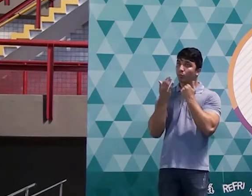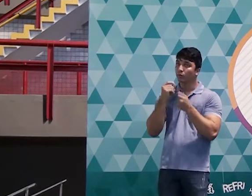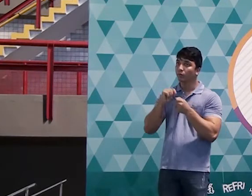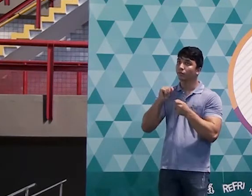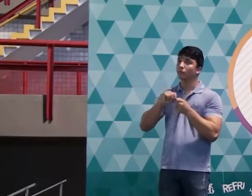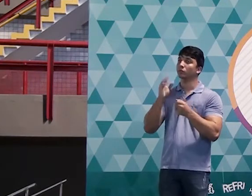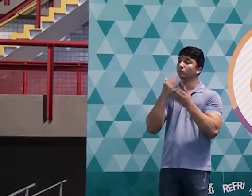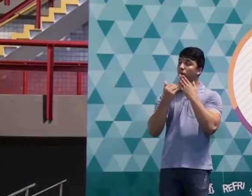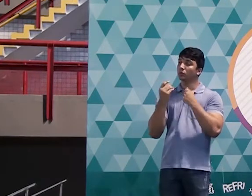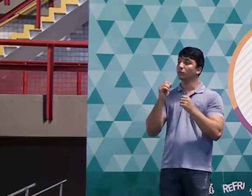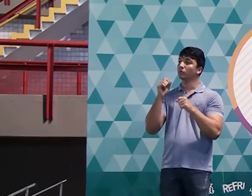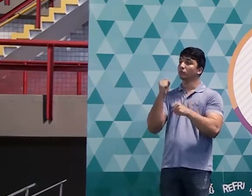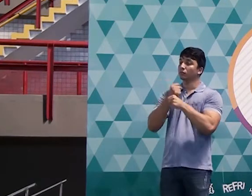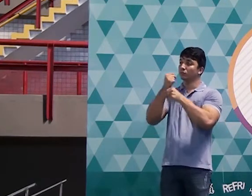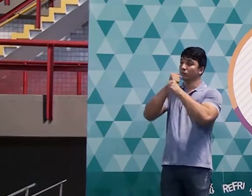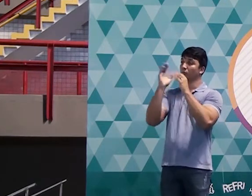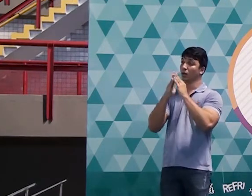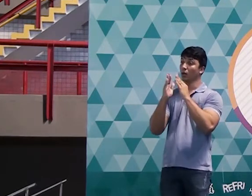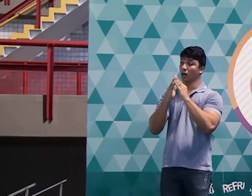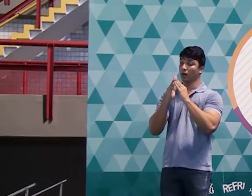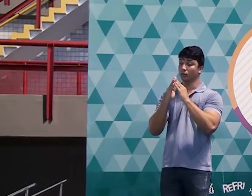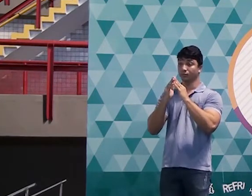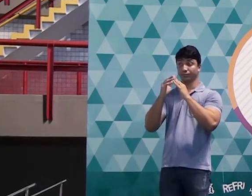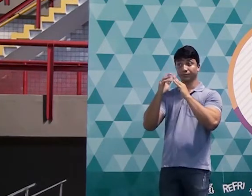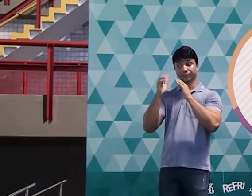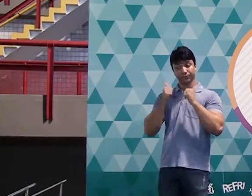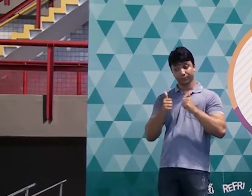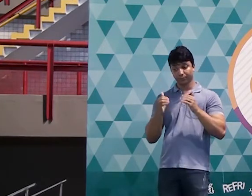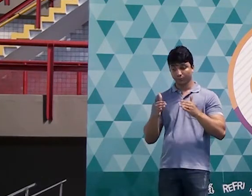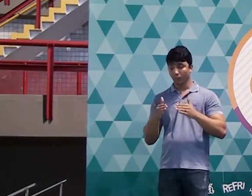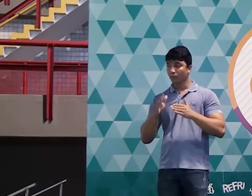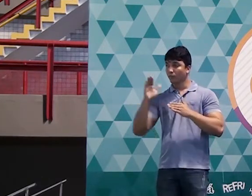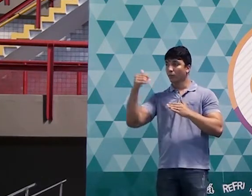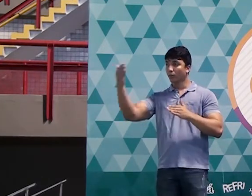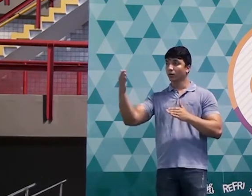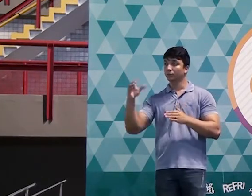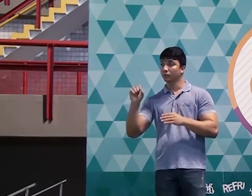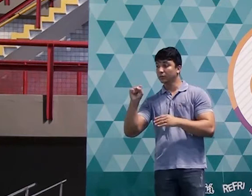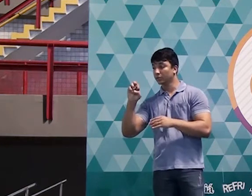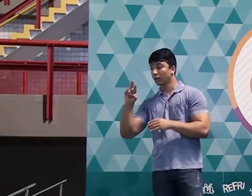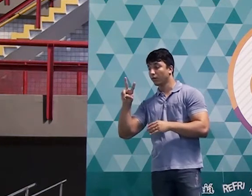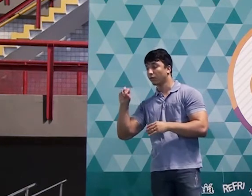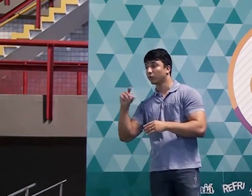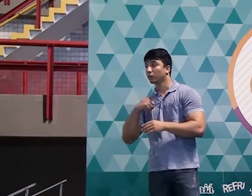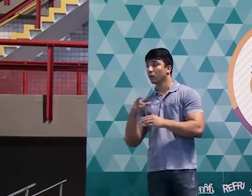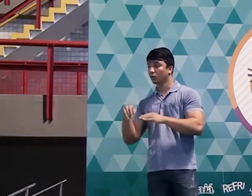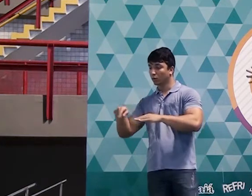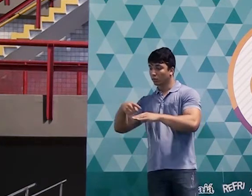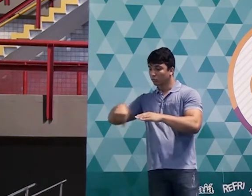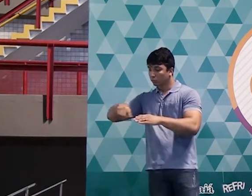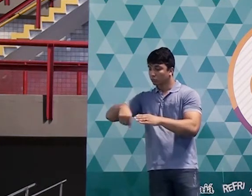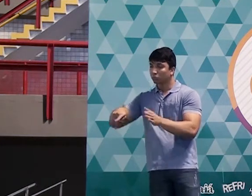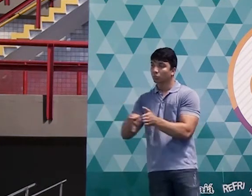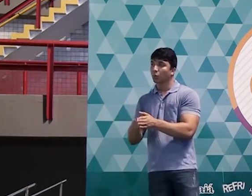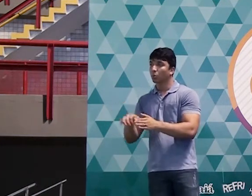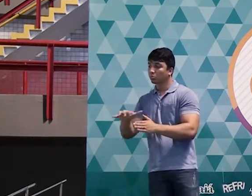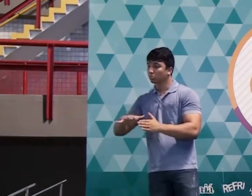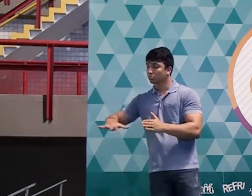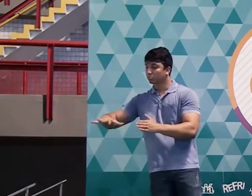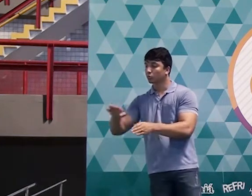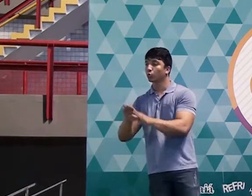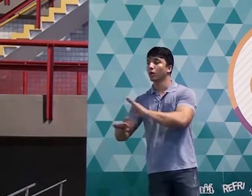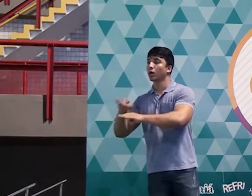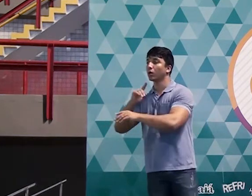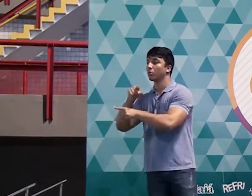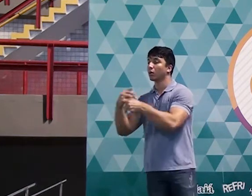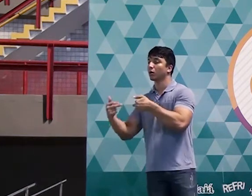nossas casas. No lado do servo, tu vai ter um celeiro, tu vai ter a área de produção. Geralmente